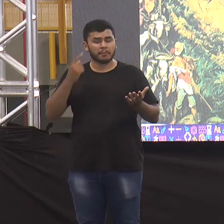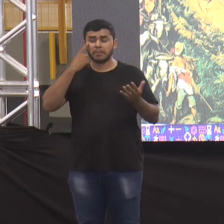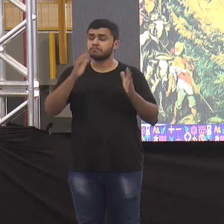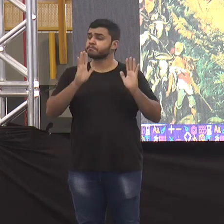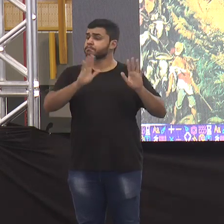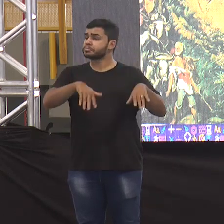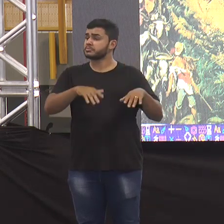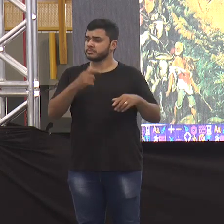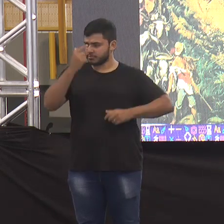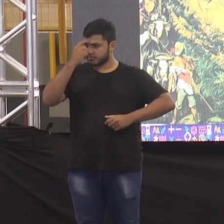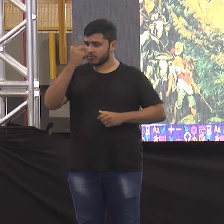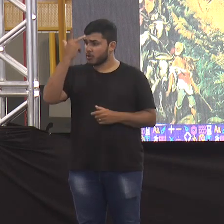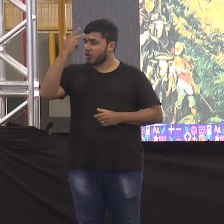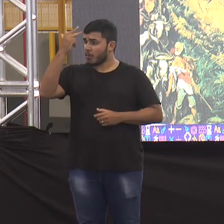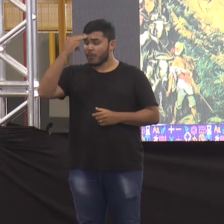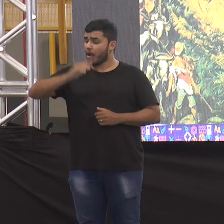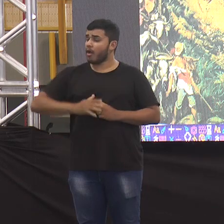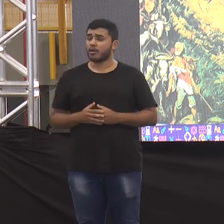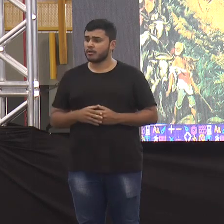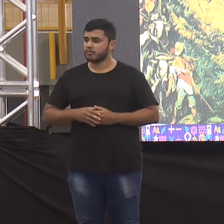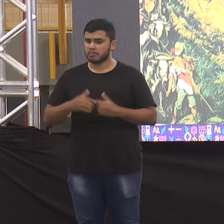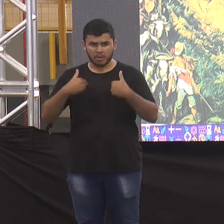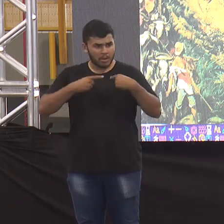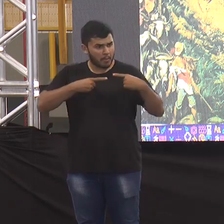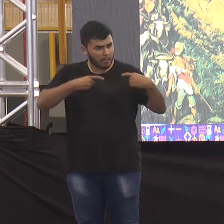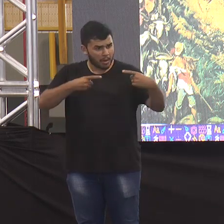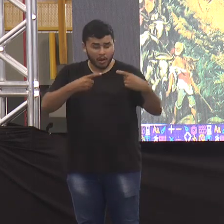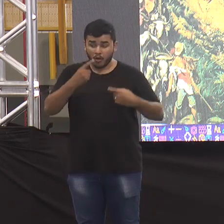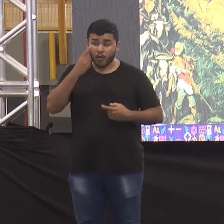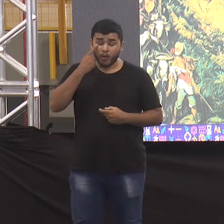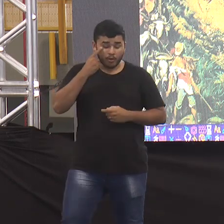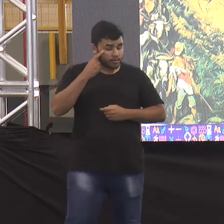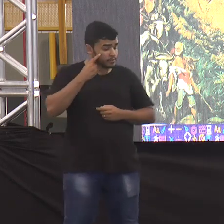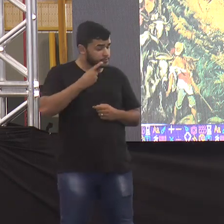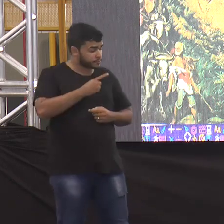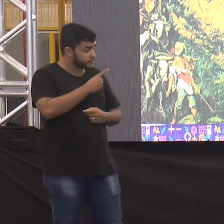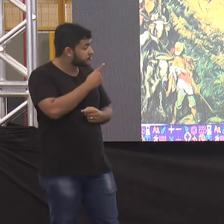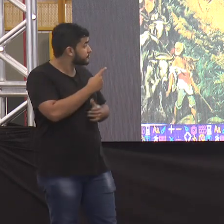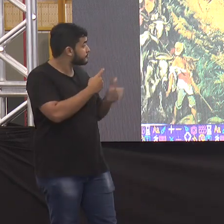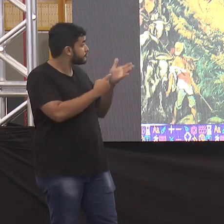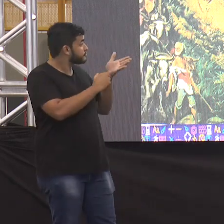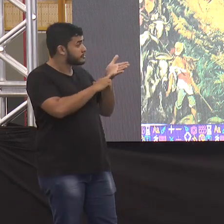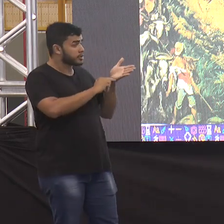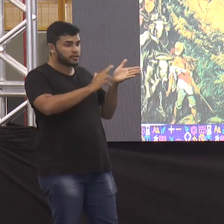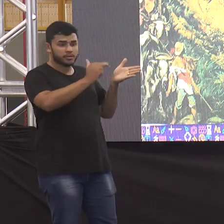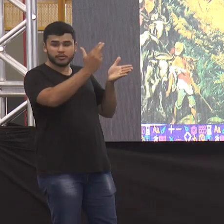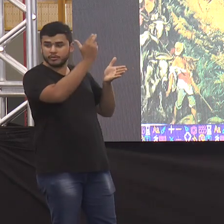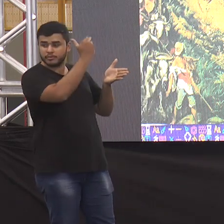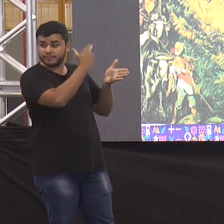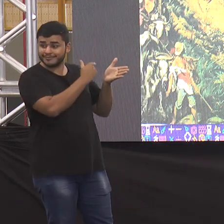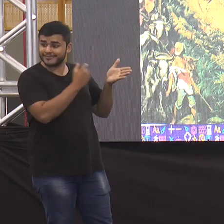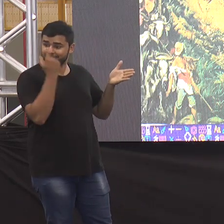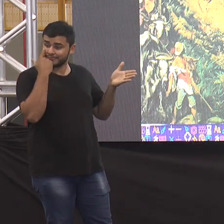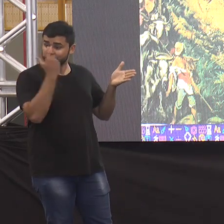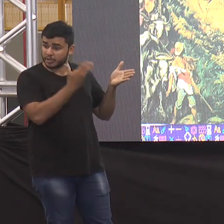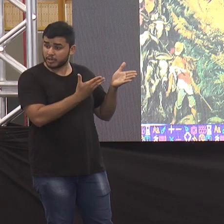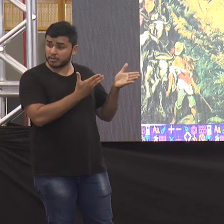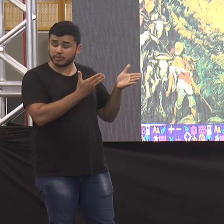A gente assistiu a tudo de camarote. Essa pintura do Pedro Américo, que é uma pintura